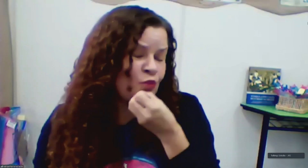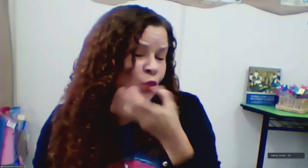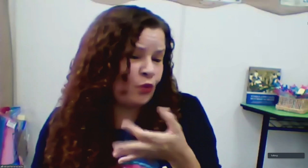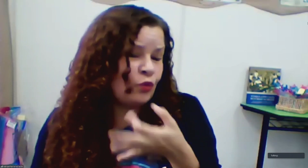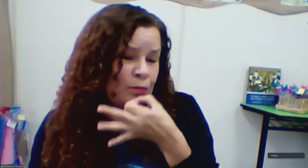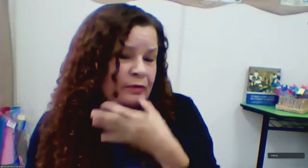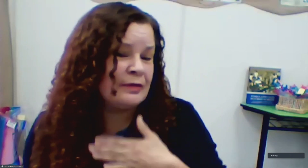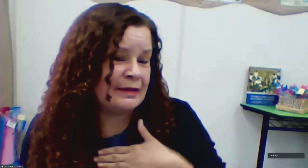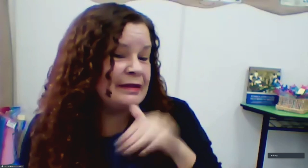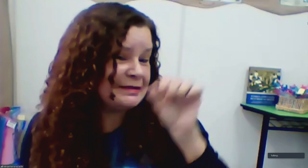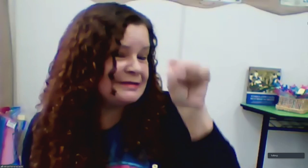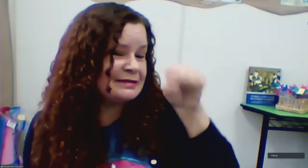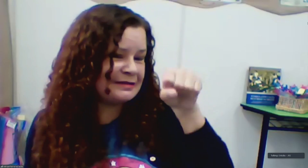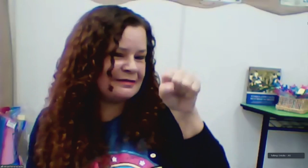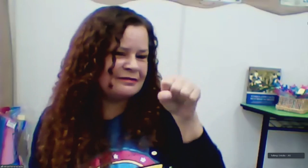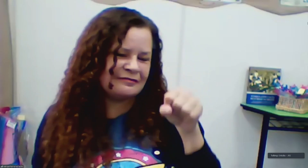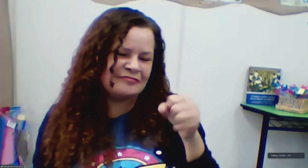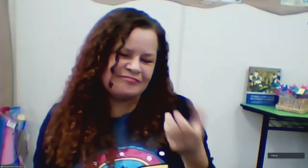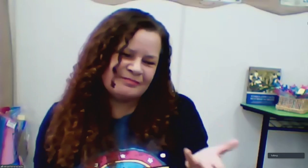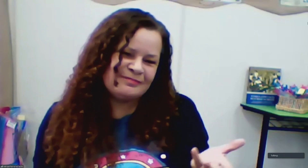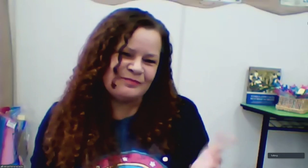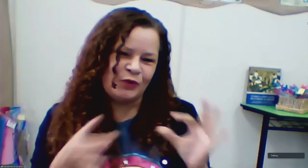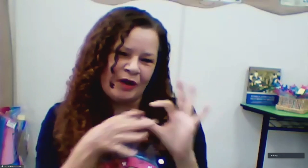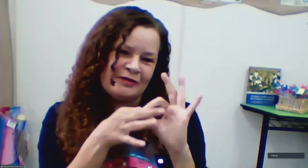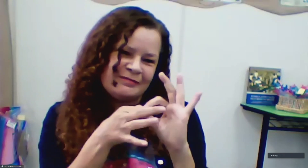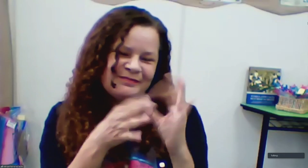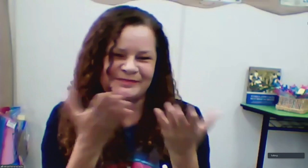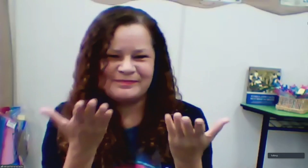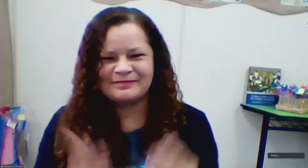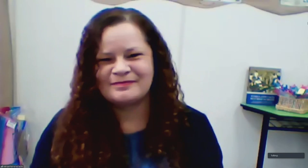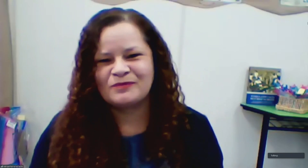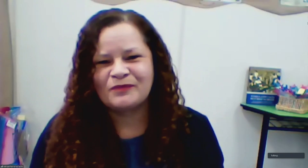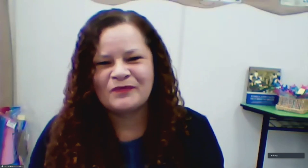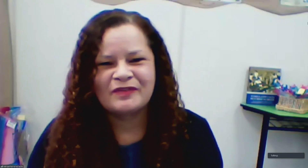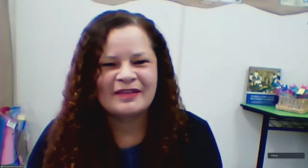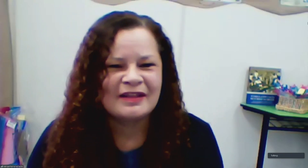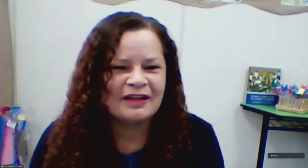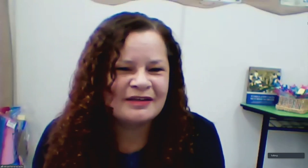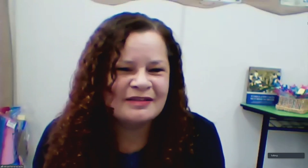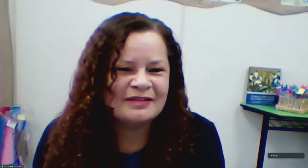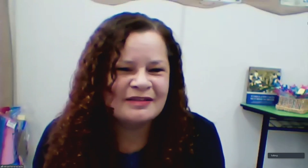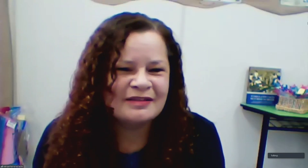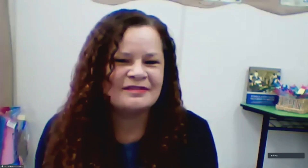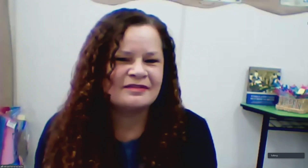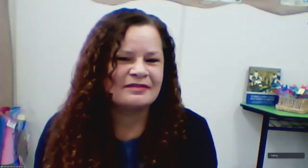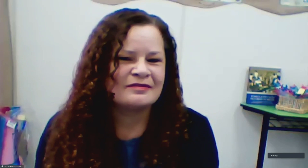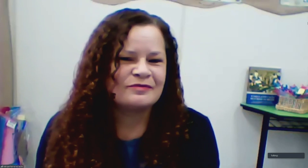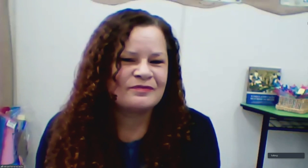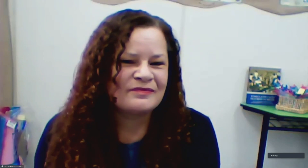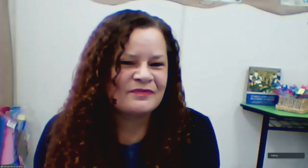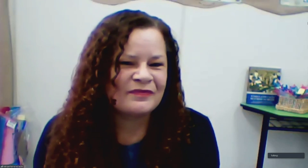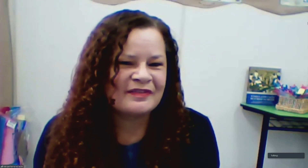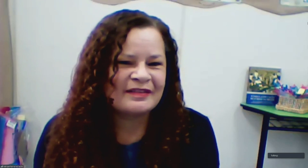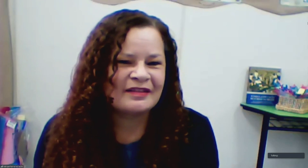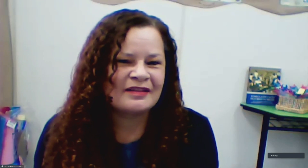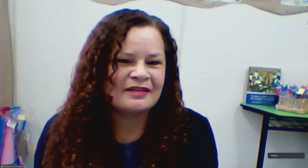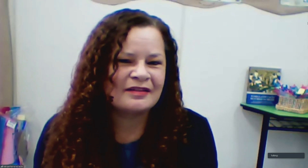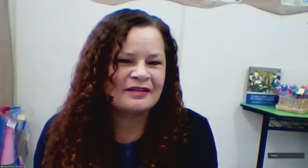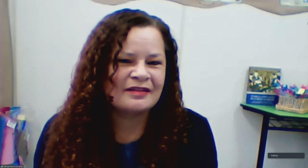precisam estar interligados aí, tem que haver essa troca, sim, é muito importante.